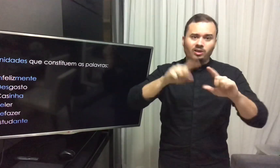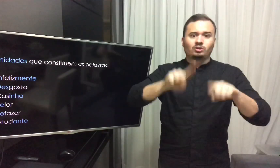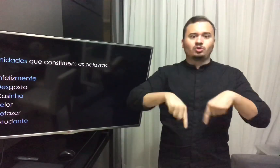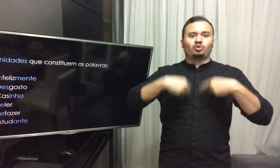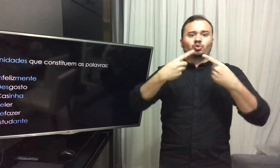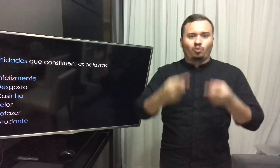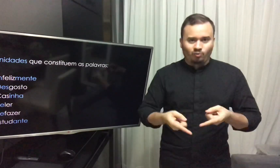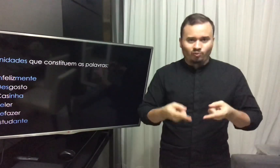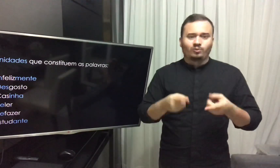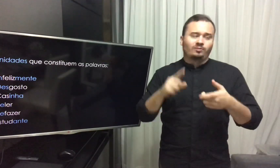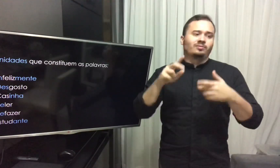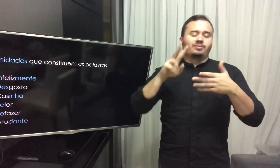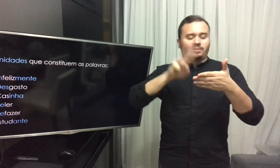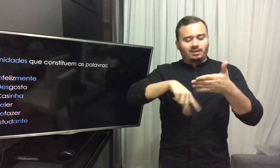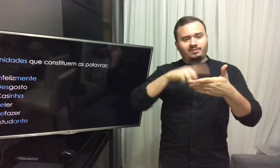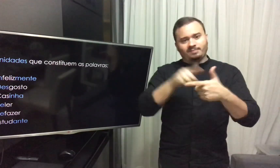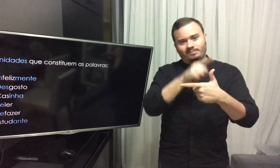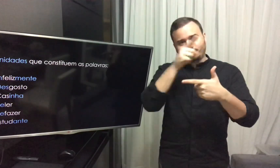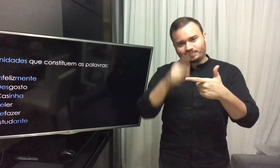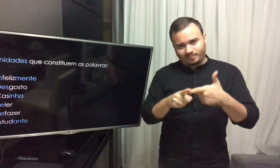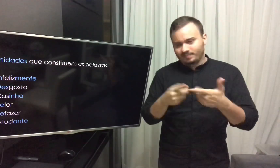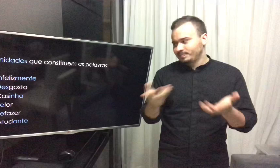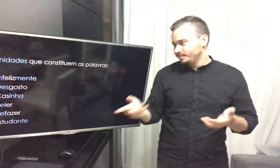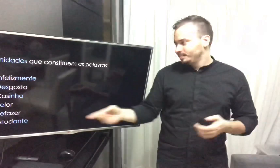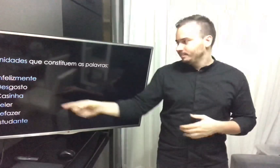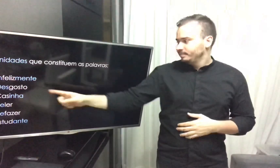gente tem, por exemplo, reler, que significa ler de novo.